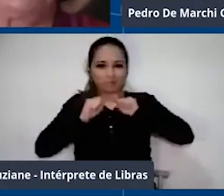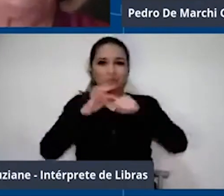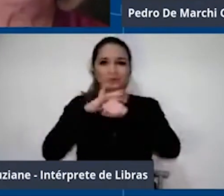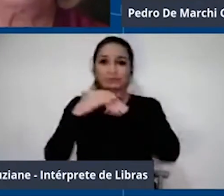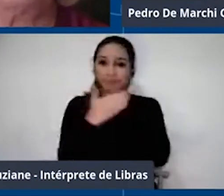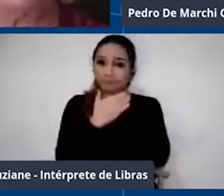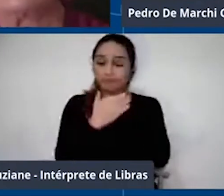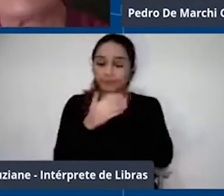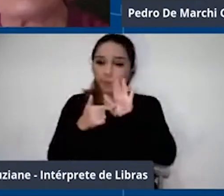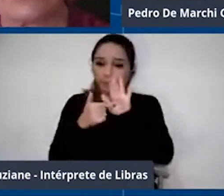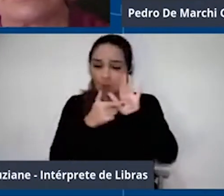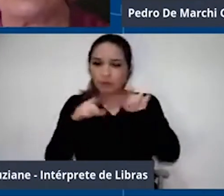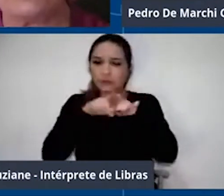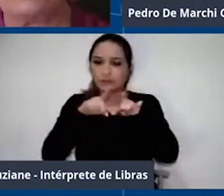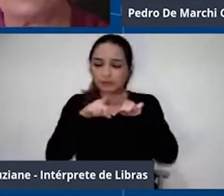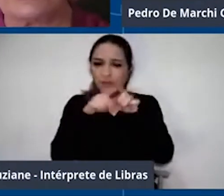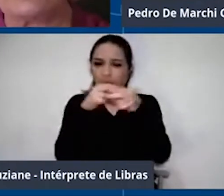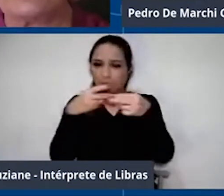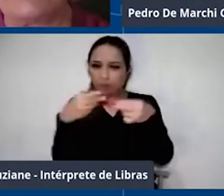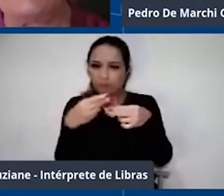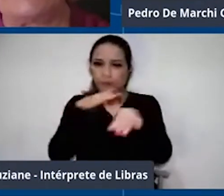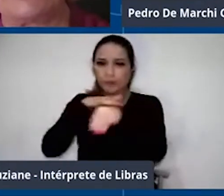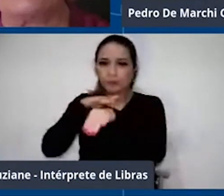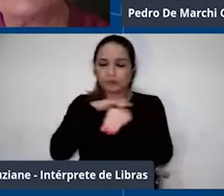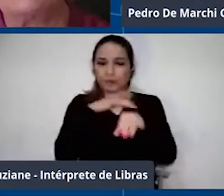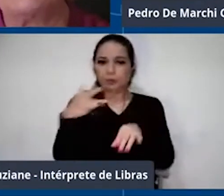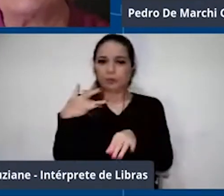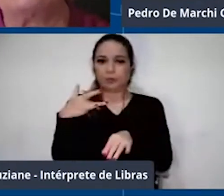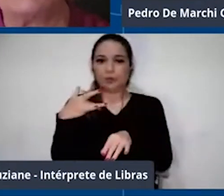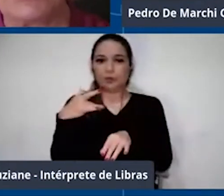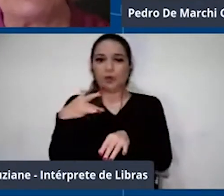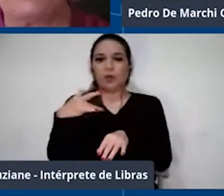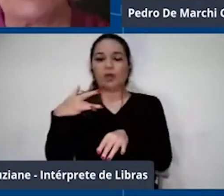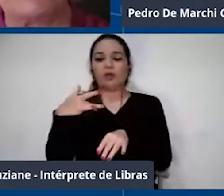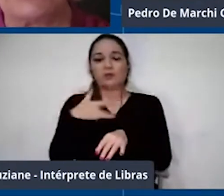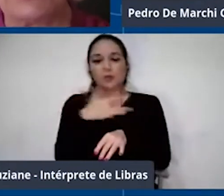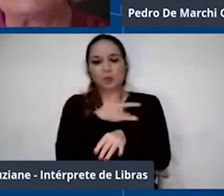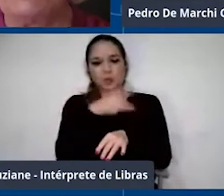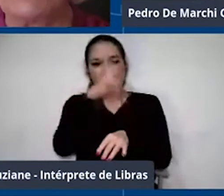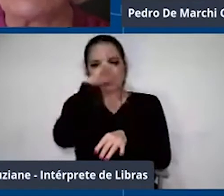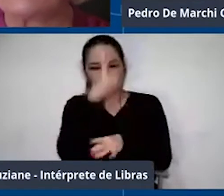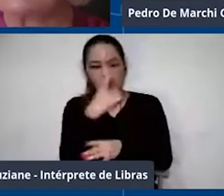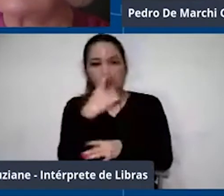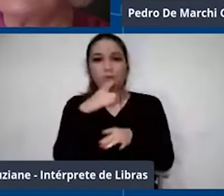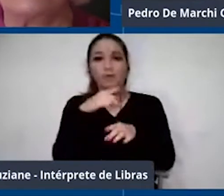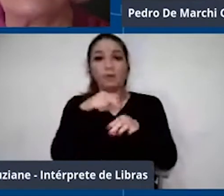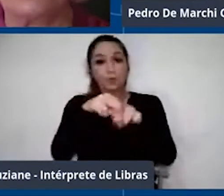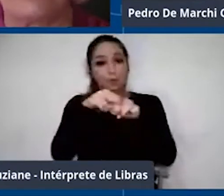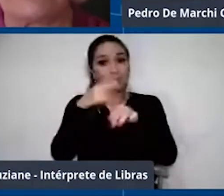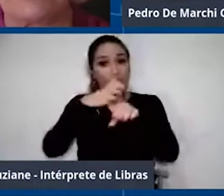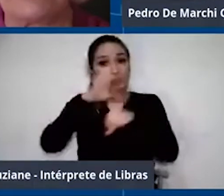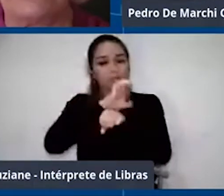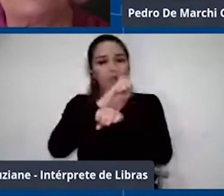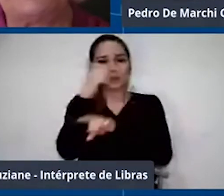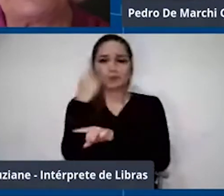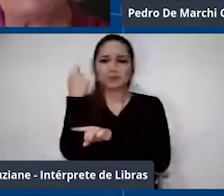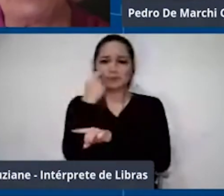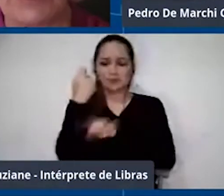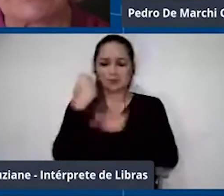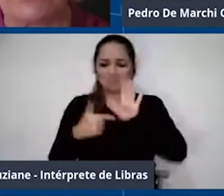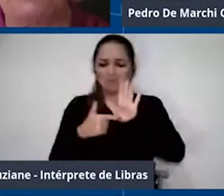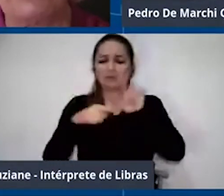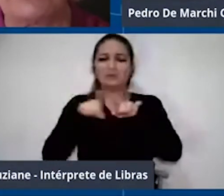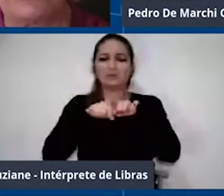isso é acompanhado. Então, a situação do Rio Grande do Sul tem aparecido positivamente, especialmente na liderança de vacinação